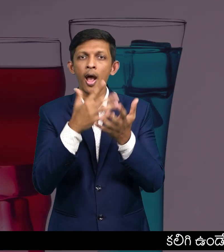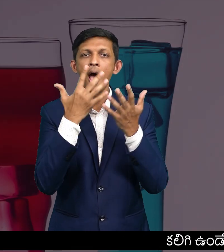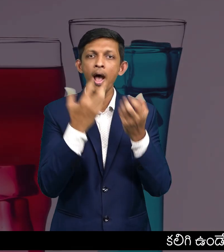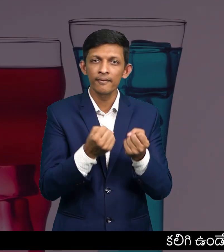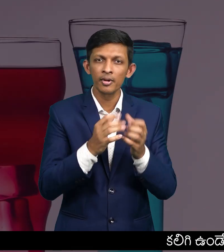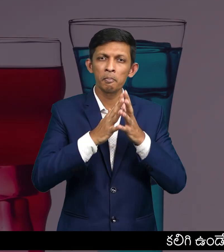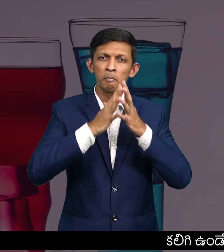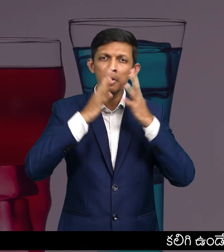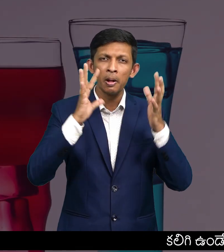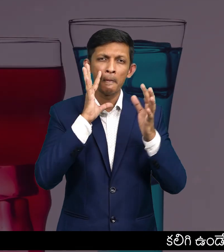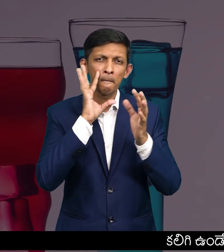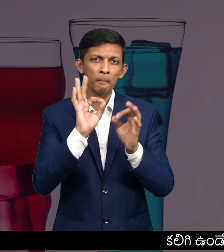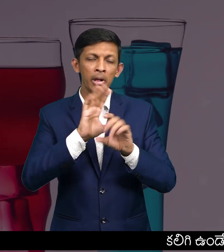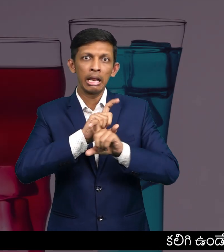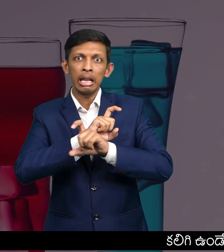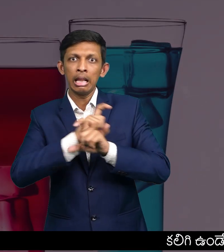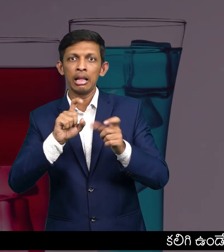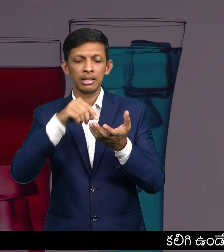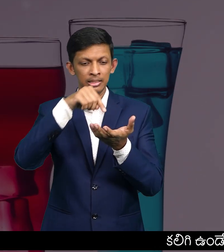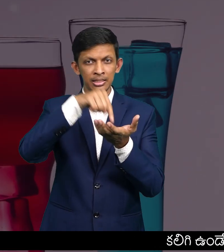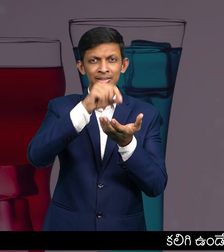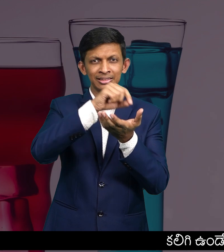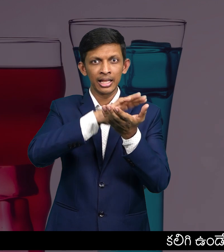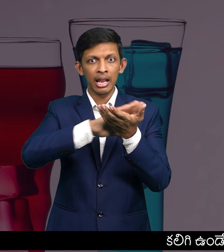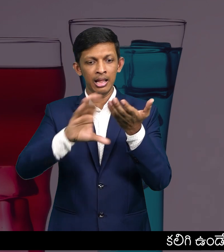ఉండే వడపోత సాధనం.